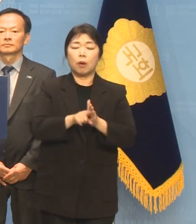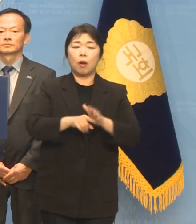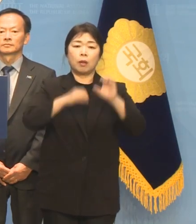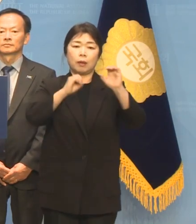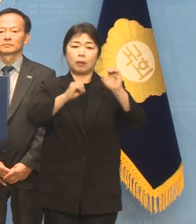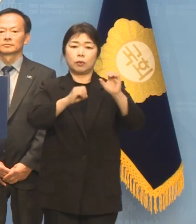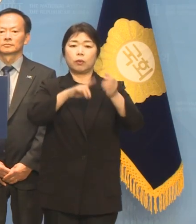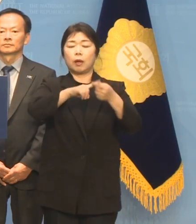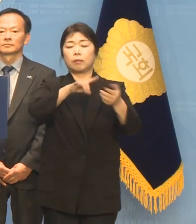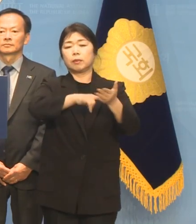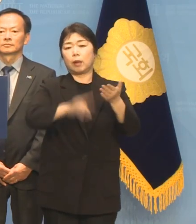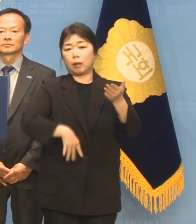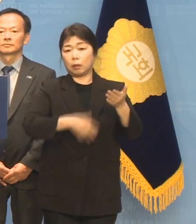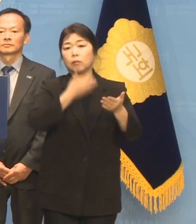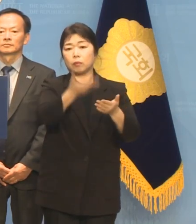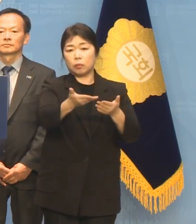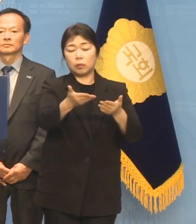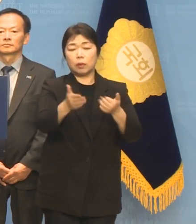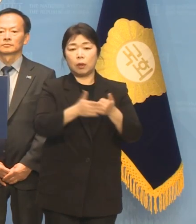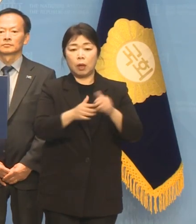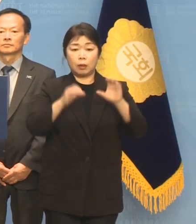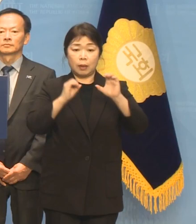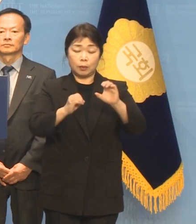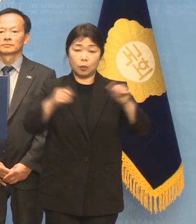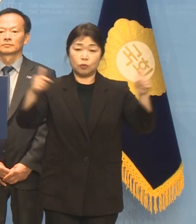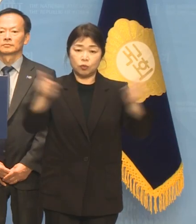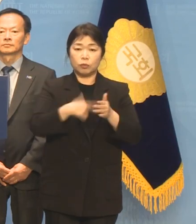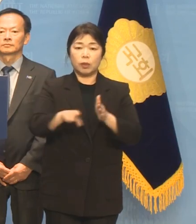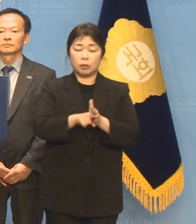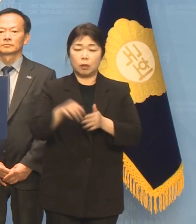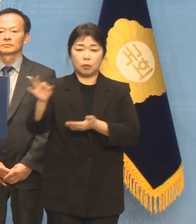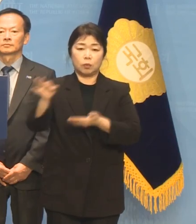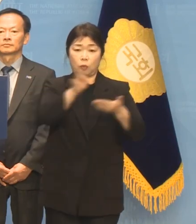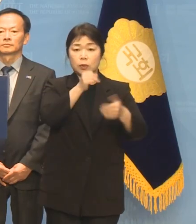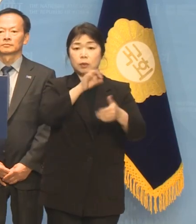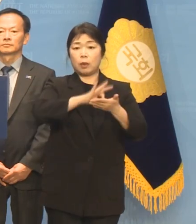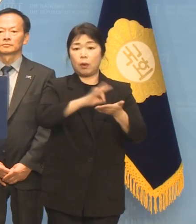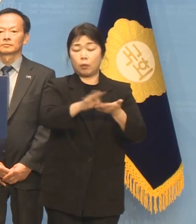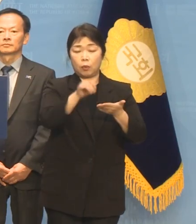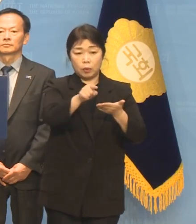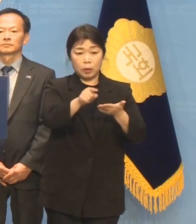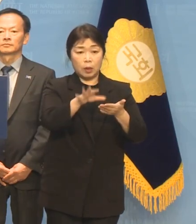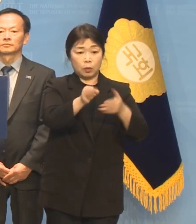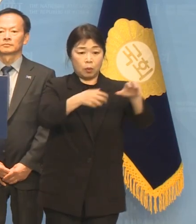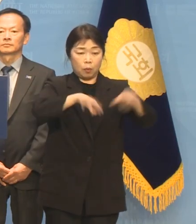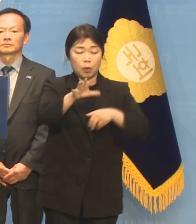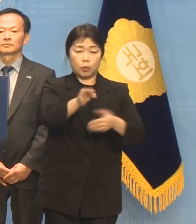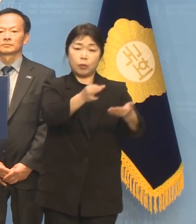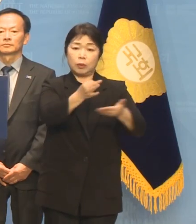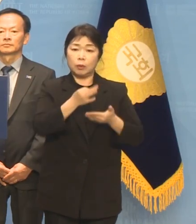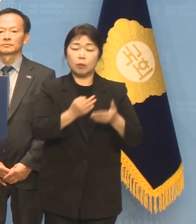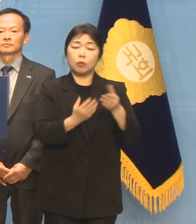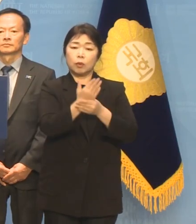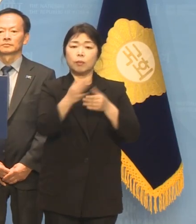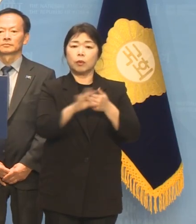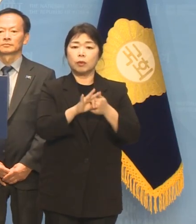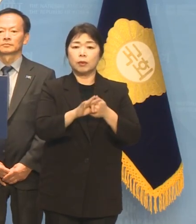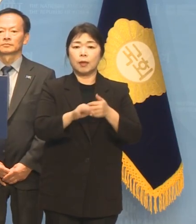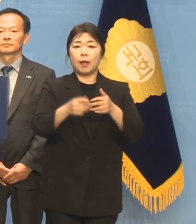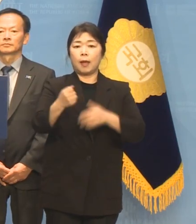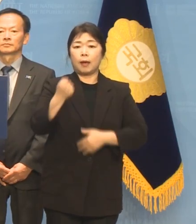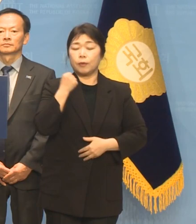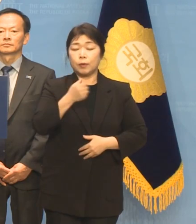부과하여 탄소 시장 형성에 기여하고 여기에서 마련된 재원으로 적극적인 에너지 복지 정책을